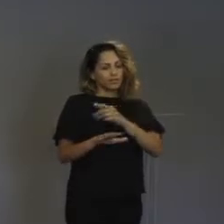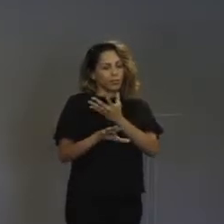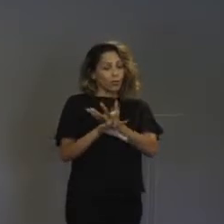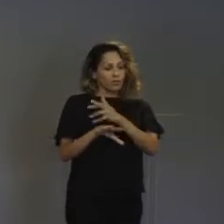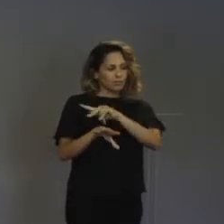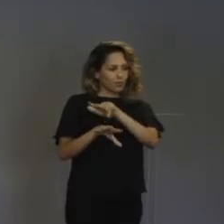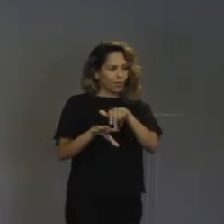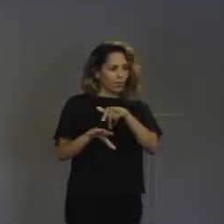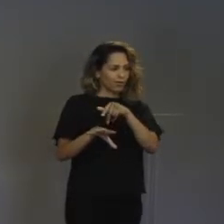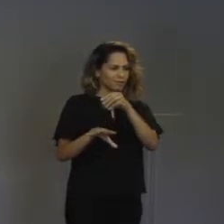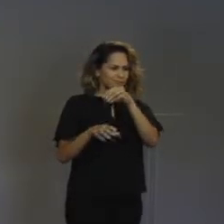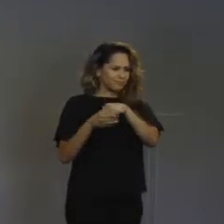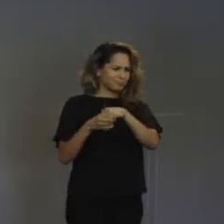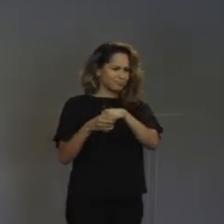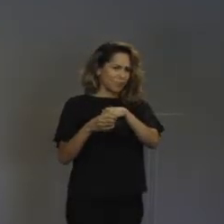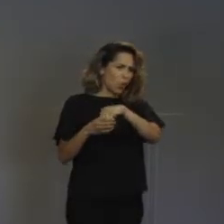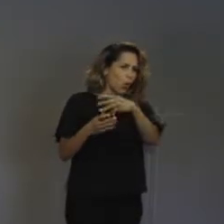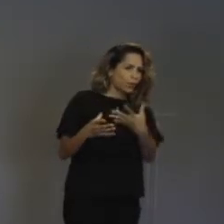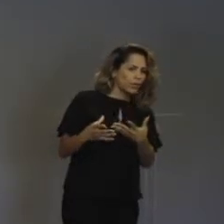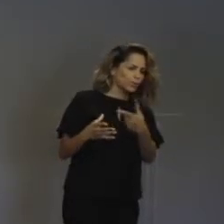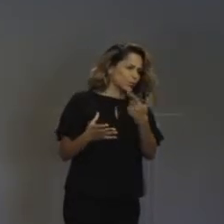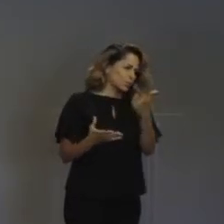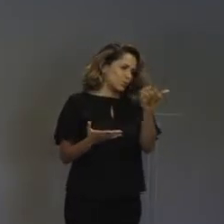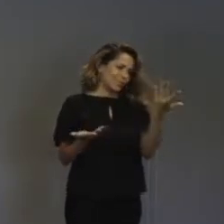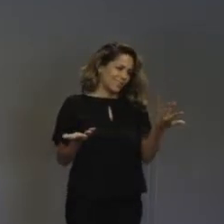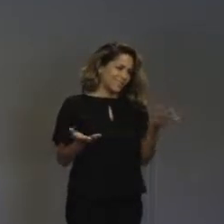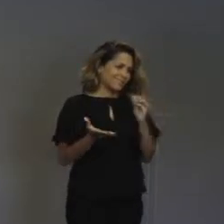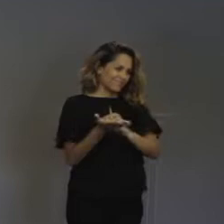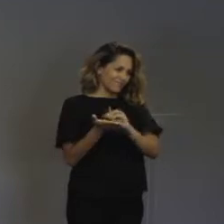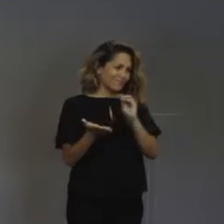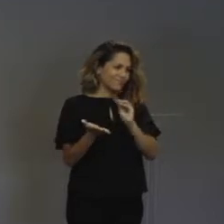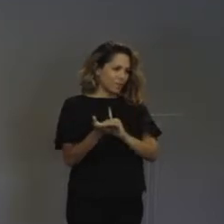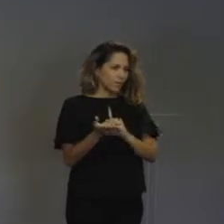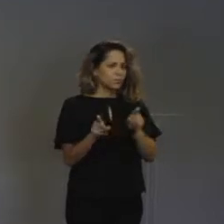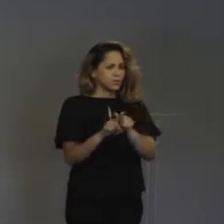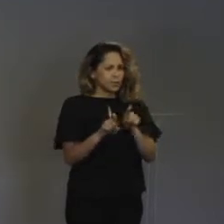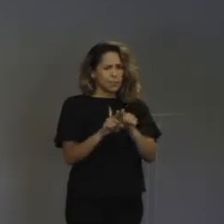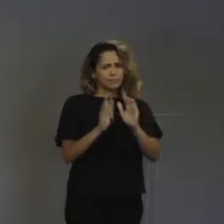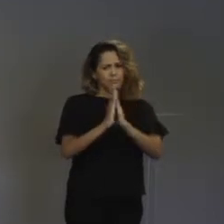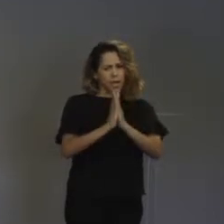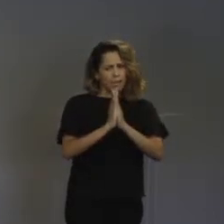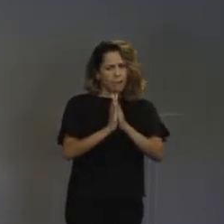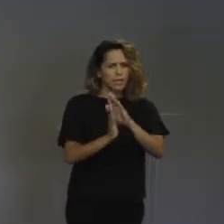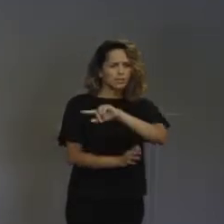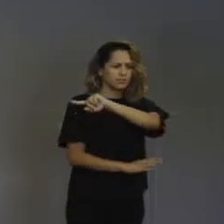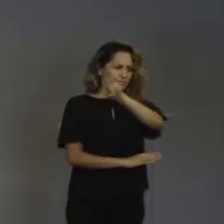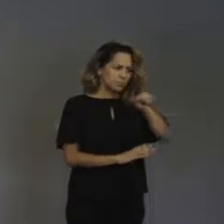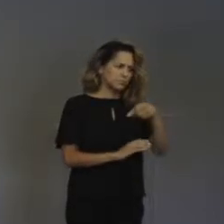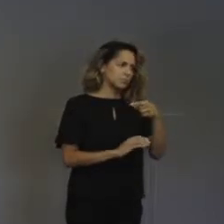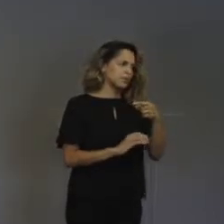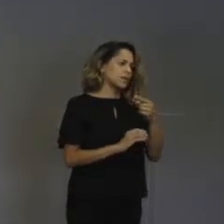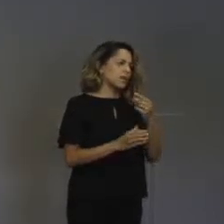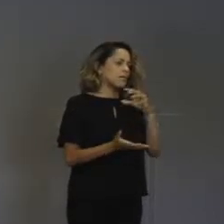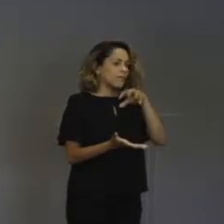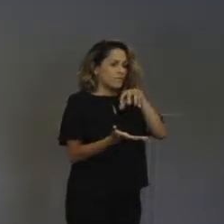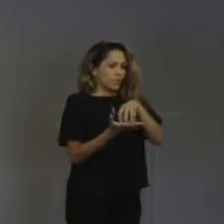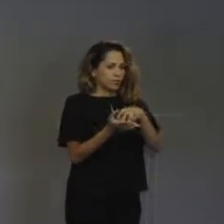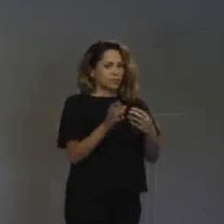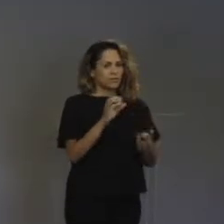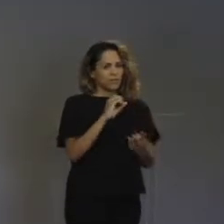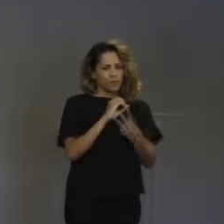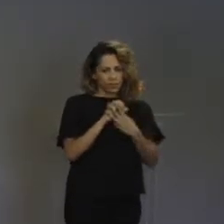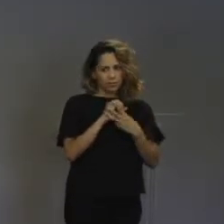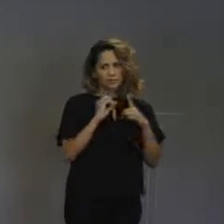escolar e tal, e aí eu também faço um apelo, porque eu sei que a Fundação Volkswagen faz um trabalho muito importante na área